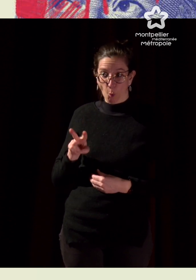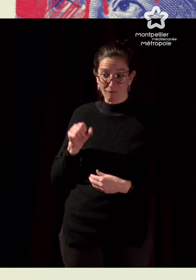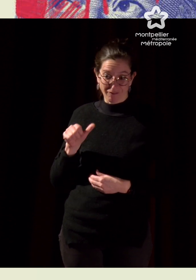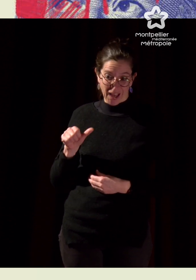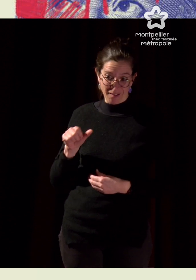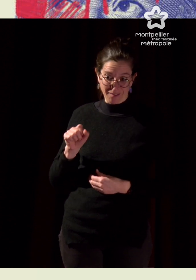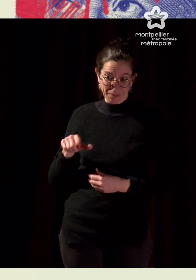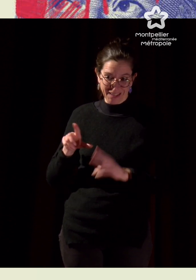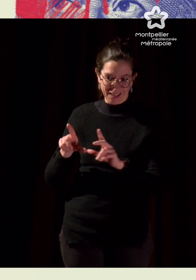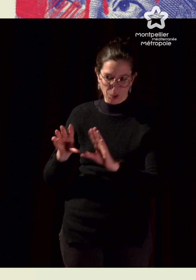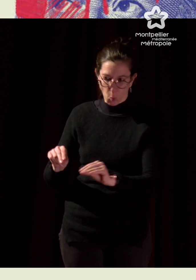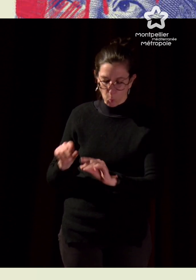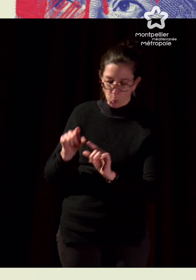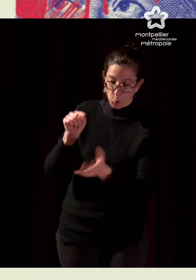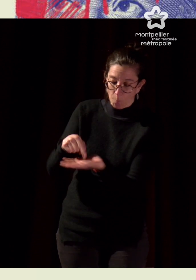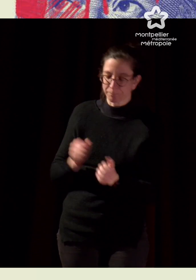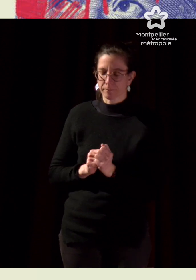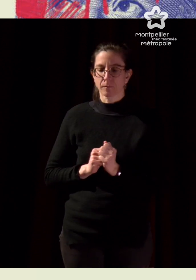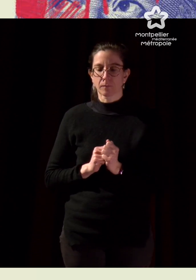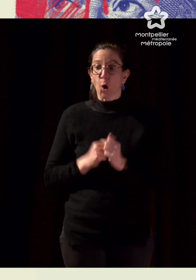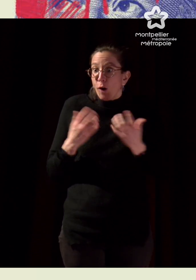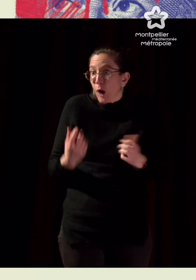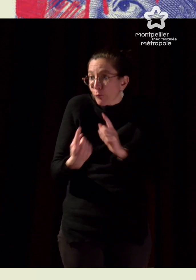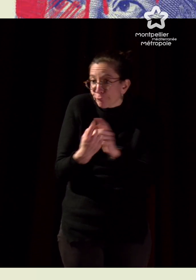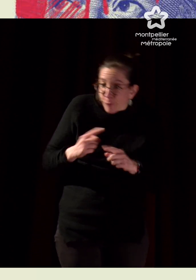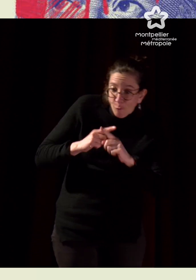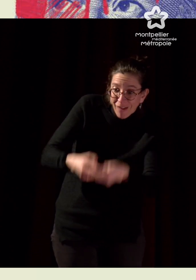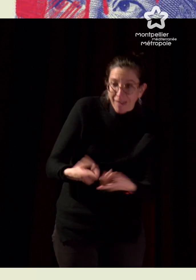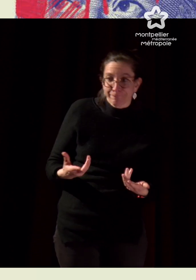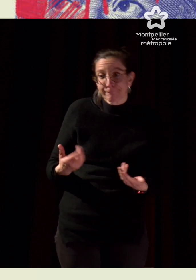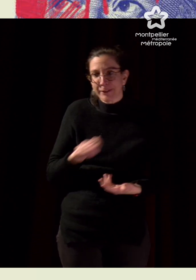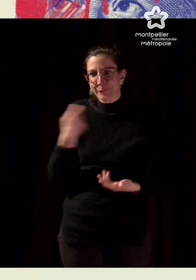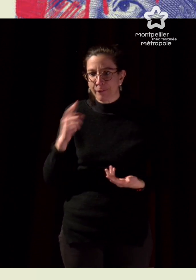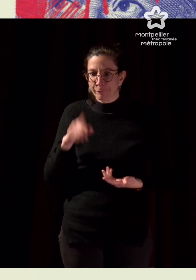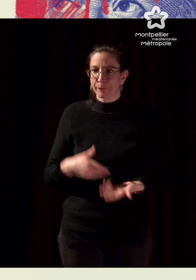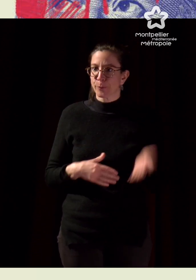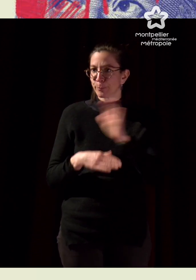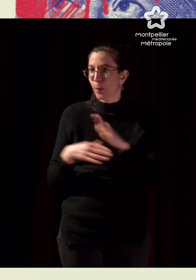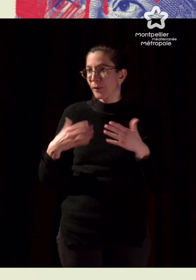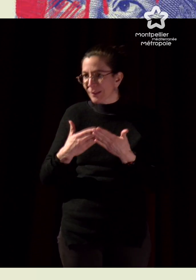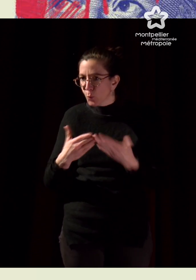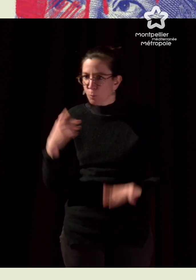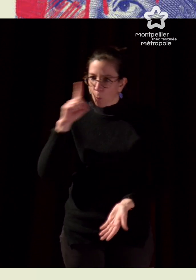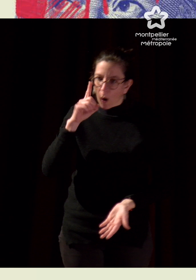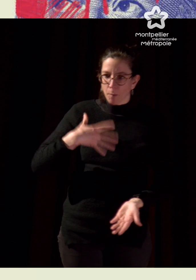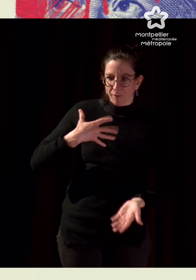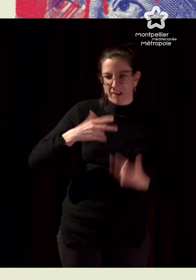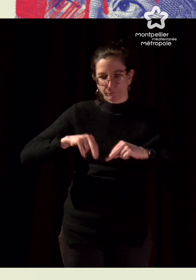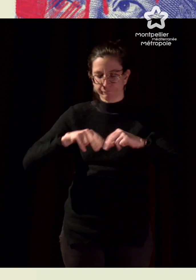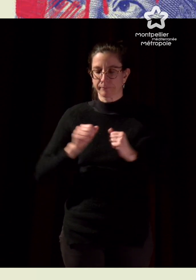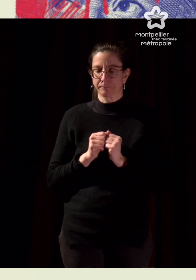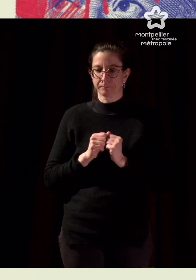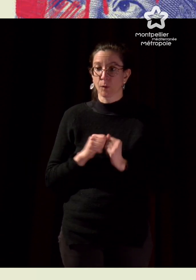les autorisations écrites, il faut qu'il soit convaincu de l'intérêt de votre étude. Eh bien, je lui expliquais que lui, voilà, du sud